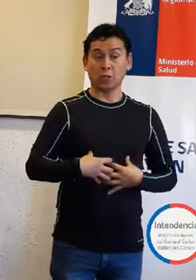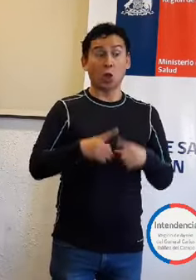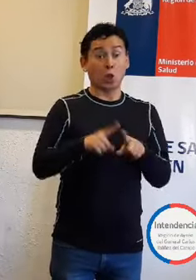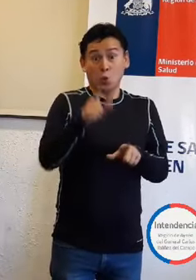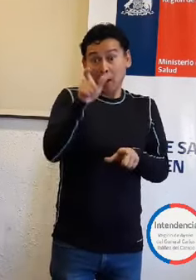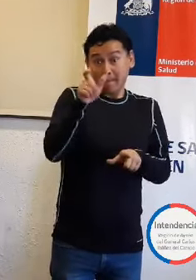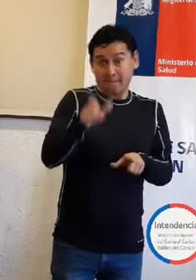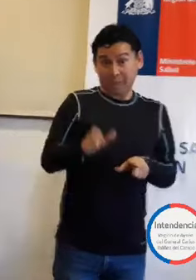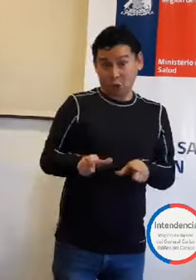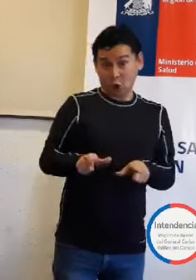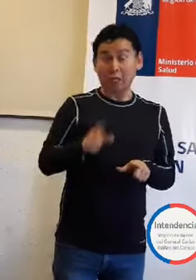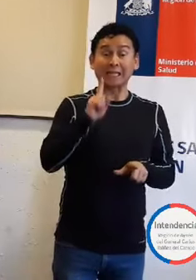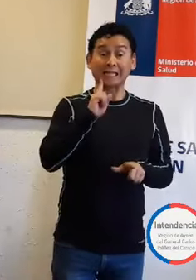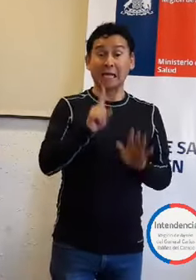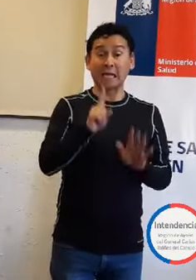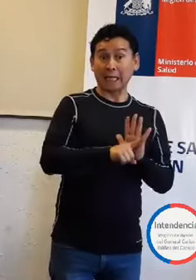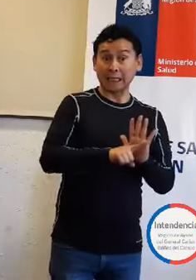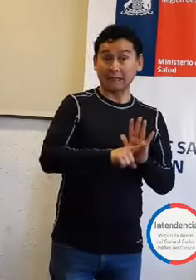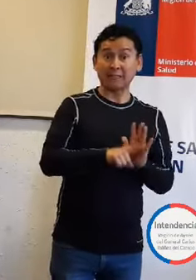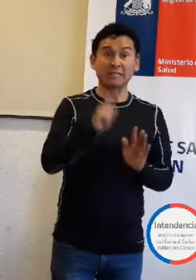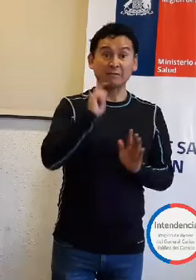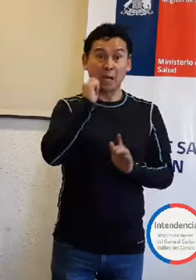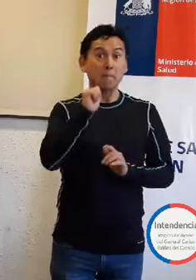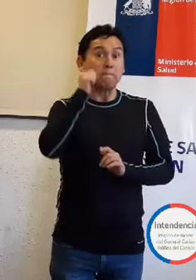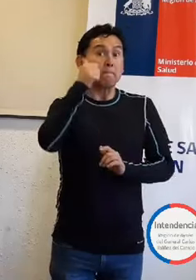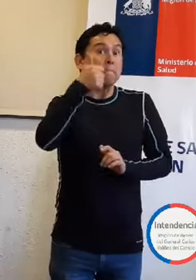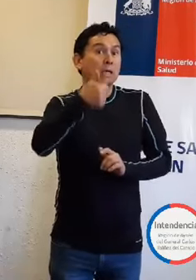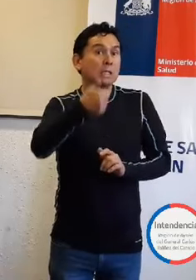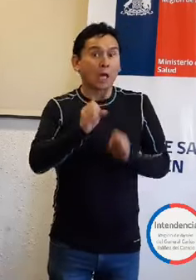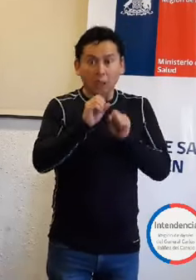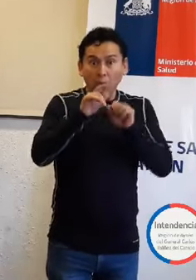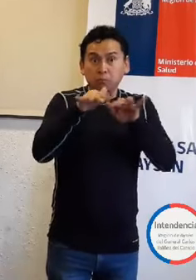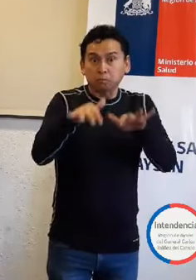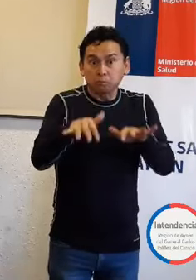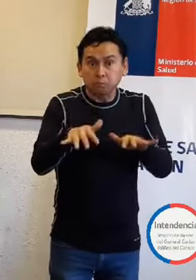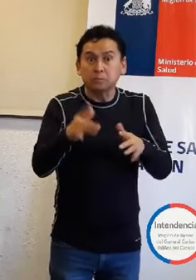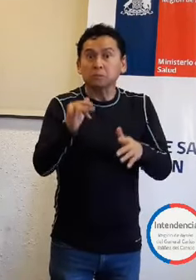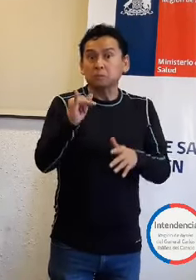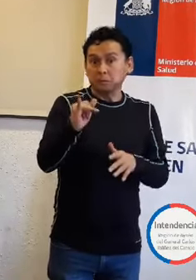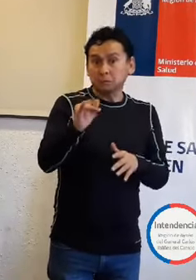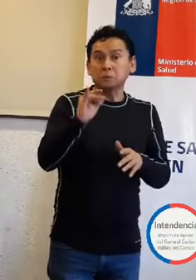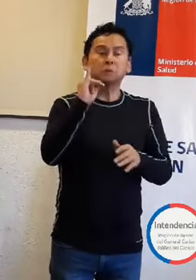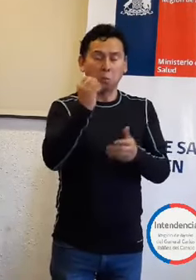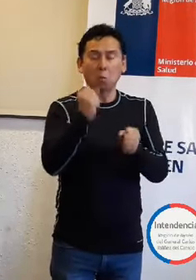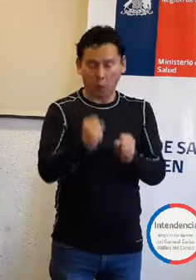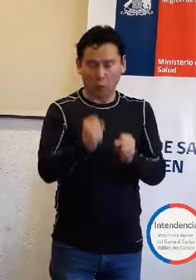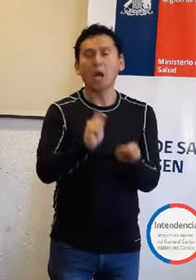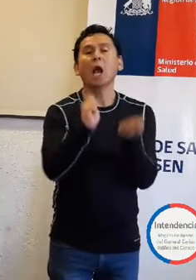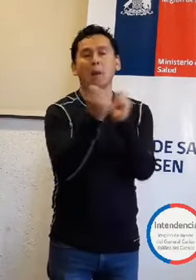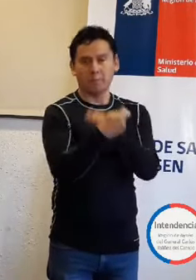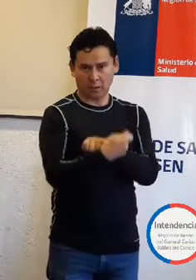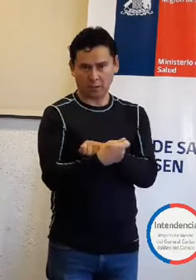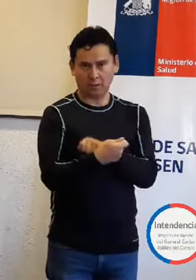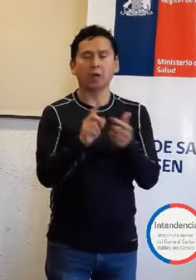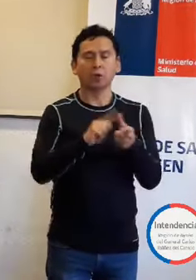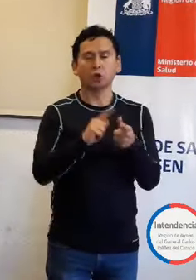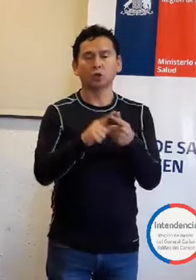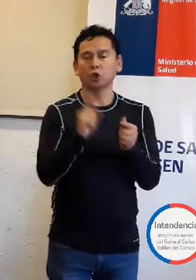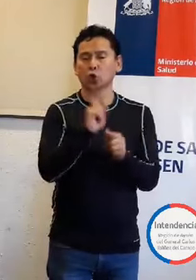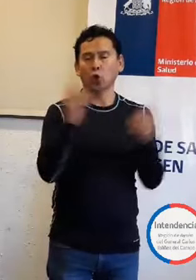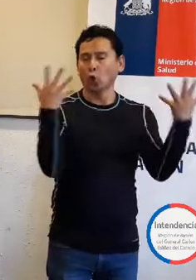hoy una PCR negativa no quiere decir que mañana no se va a contagiar y que mañana pueda tener una PCR positiva. Por lo tanto no